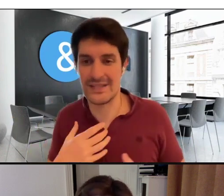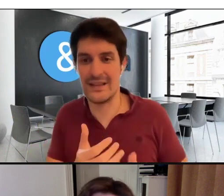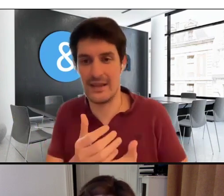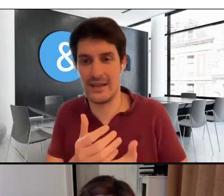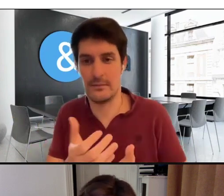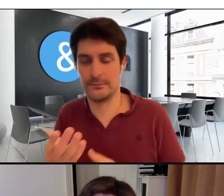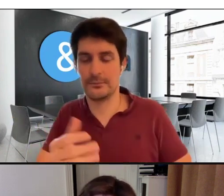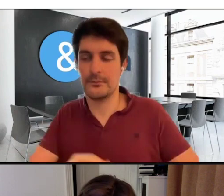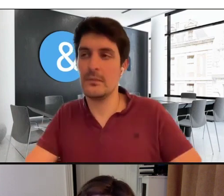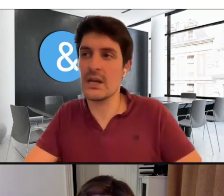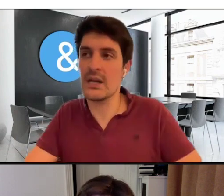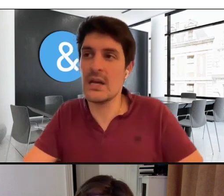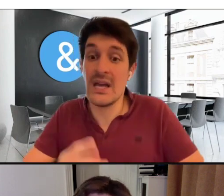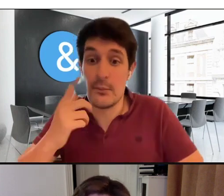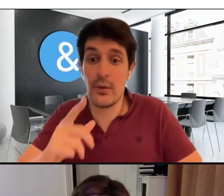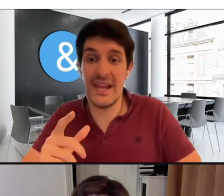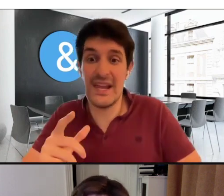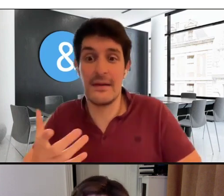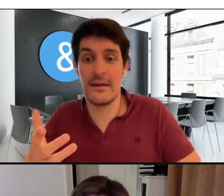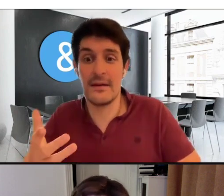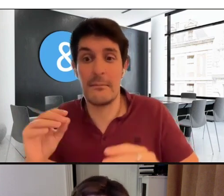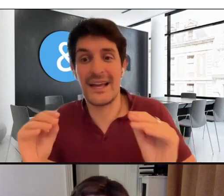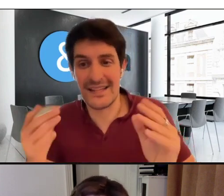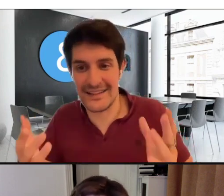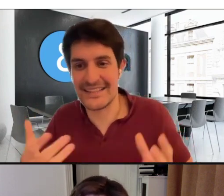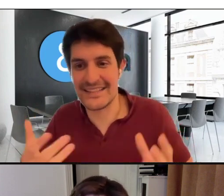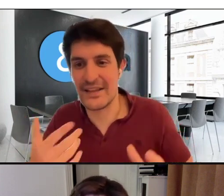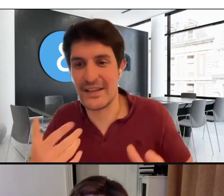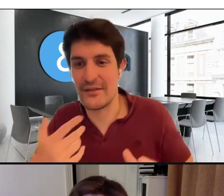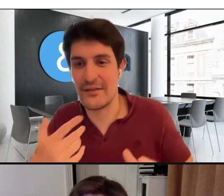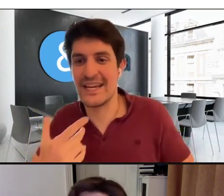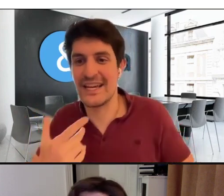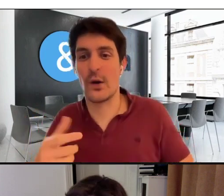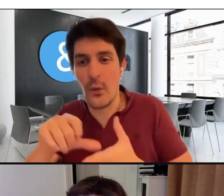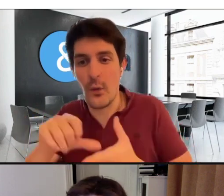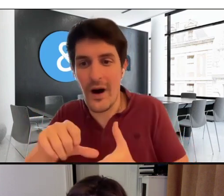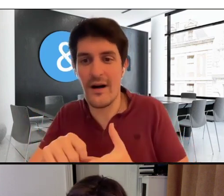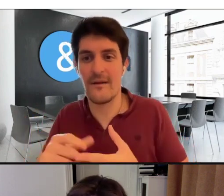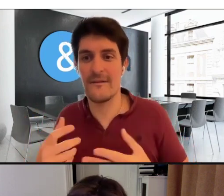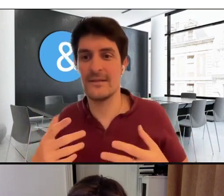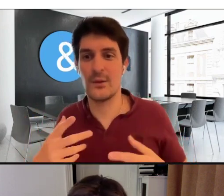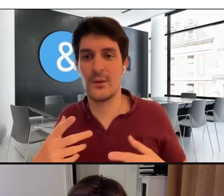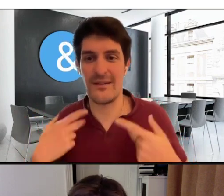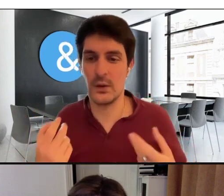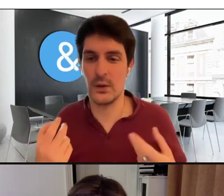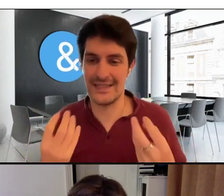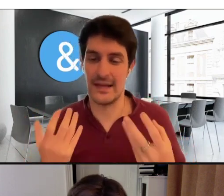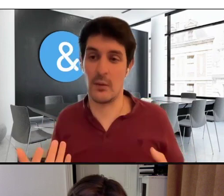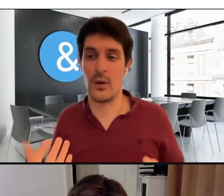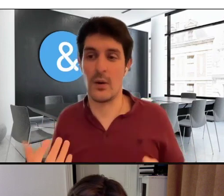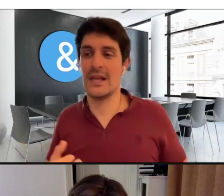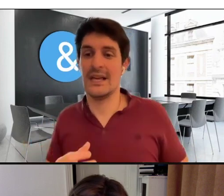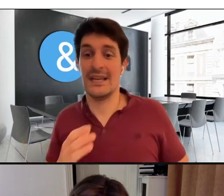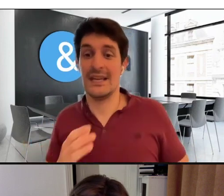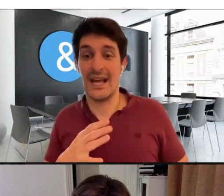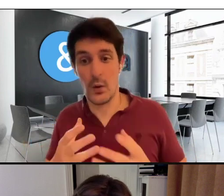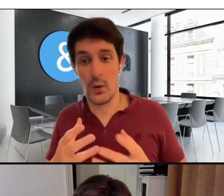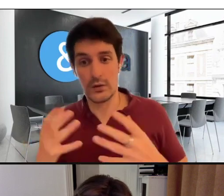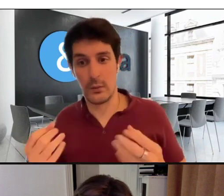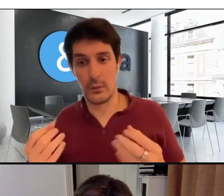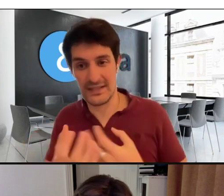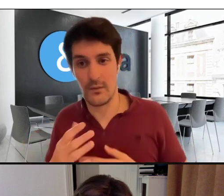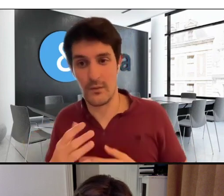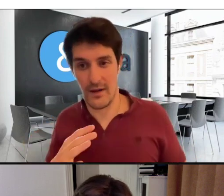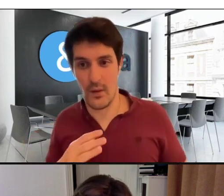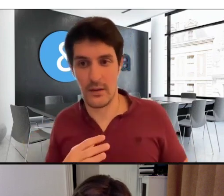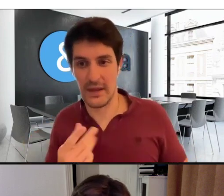d'aider. Pour les magasins, c'est-à-dire les endroits de la vie quotidienne, il y a des grosses surprises qu'on